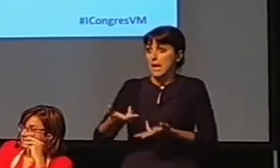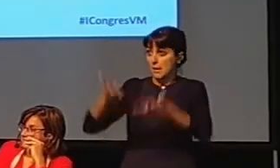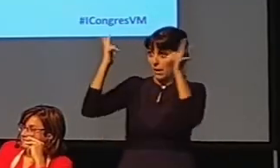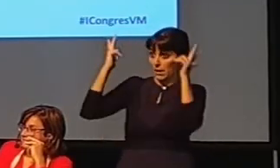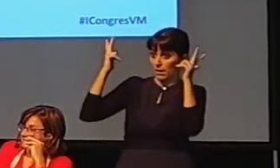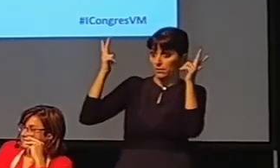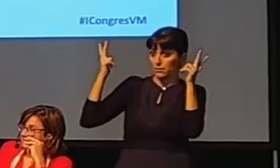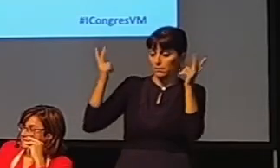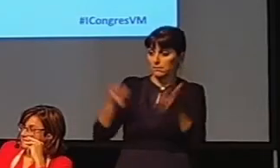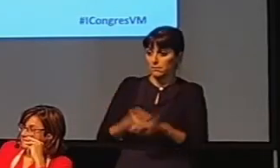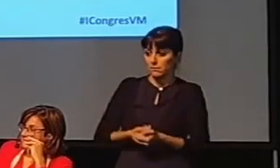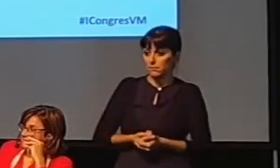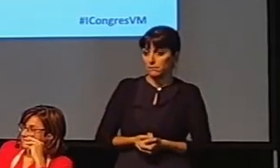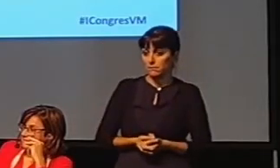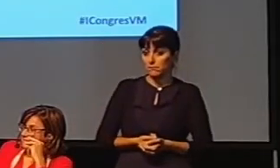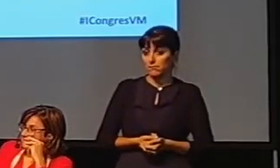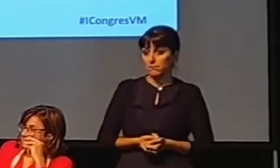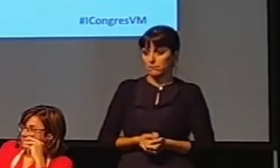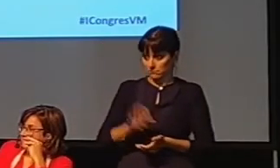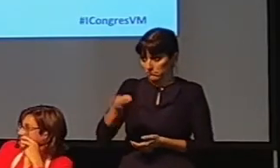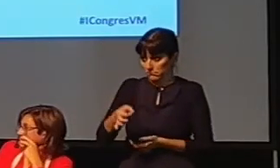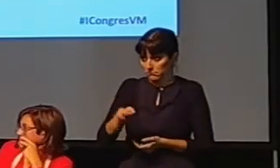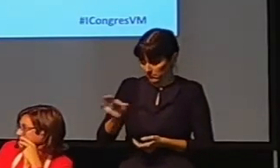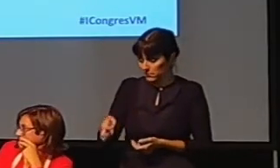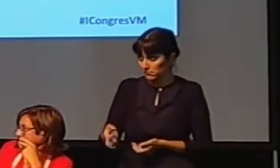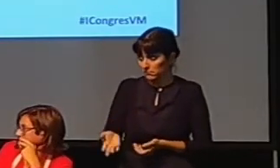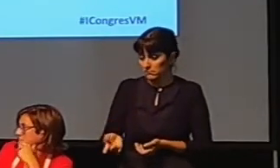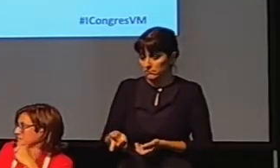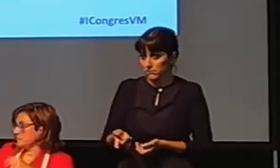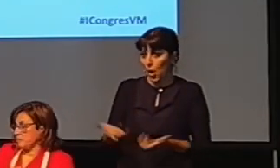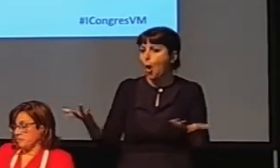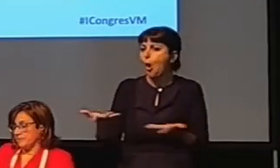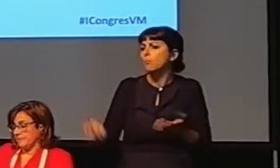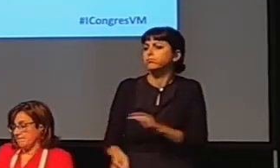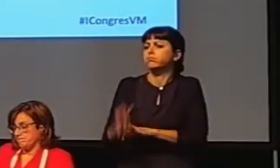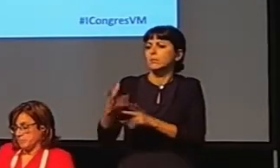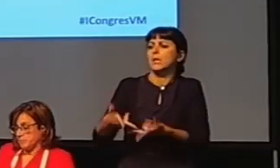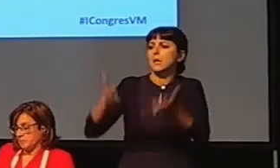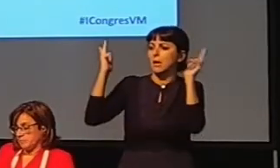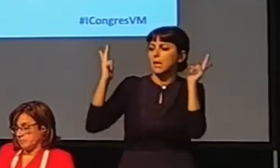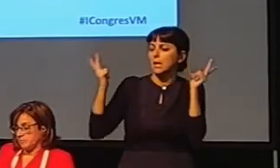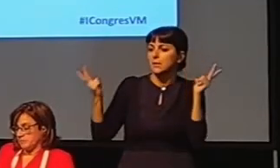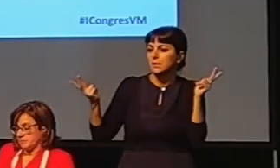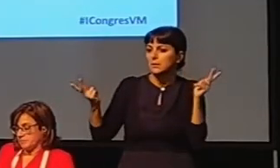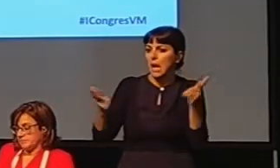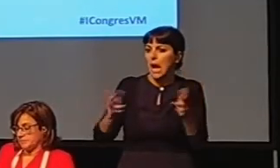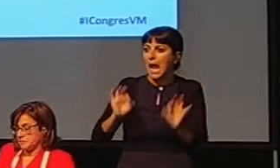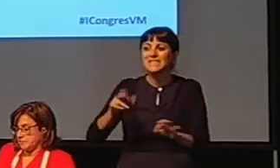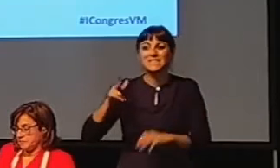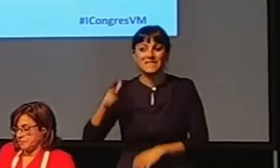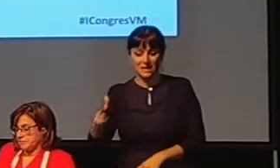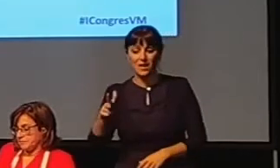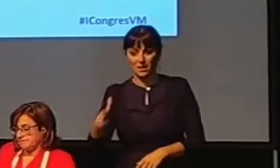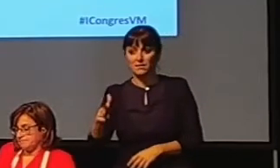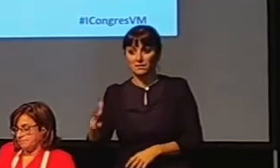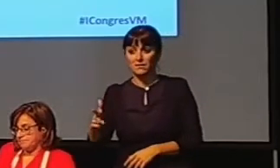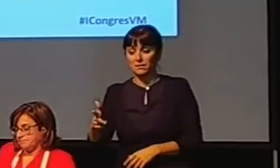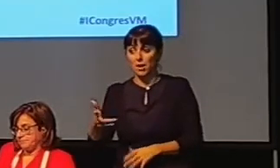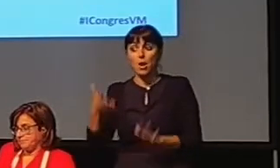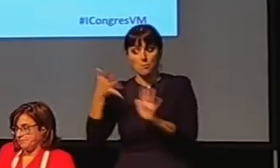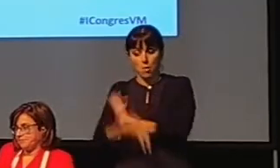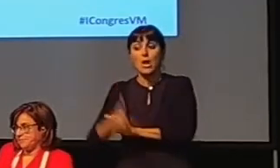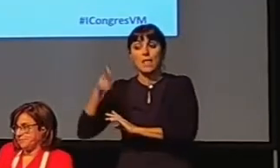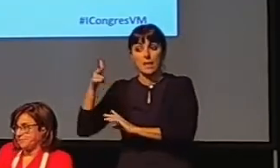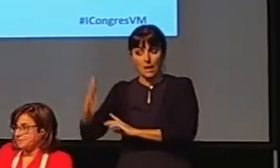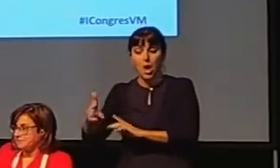no? Sí? Sí? Com es crea la llibertat? Com a dret, sí? Perquè la vulneració